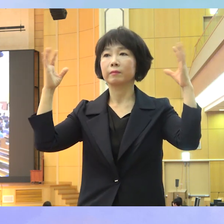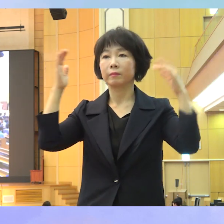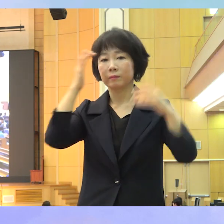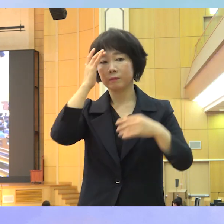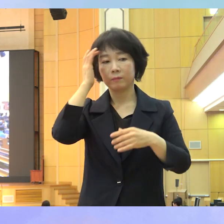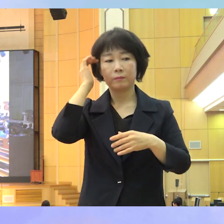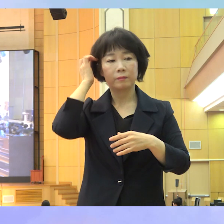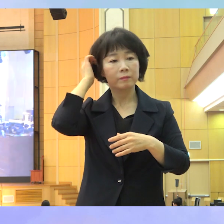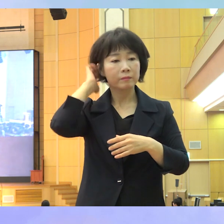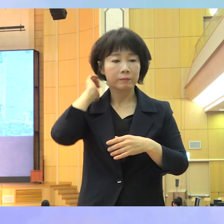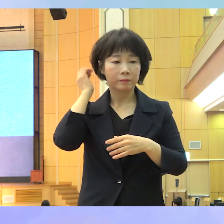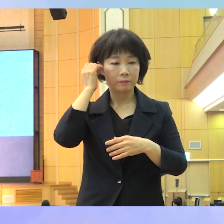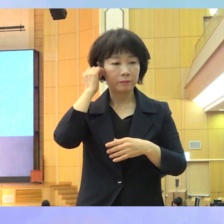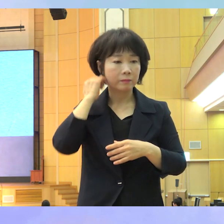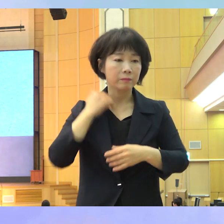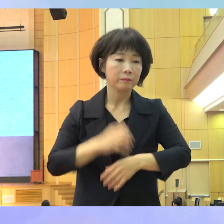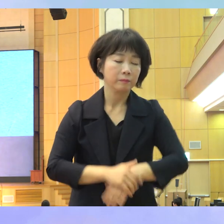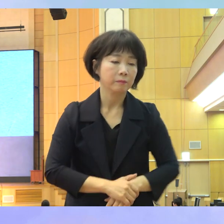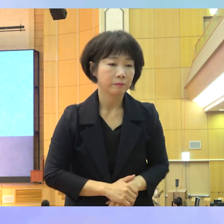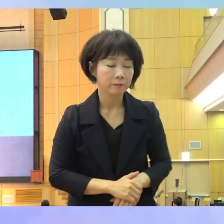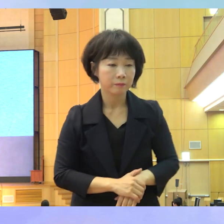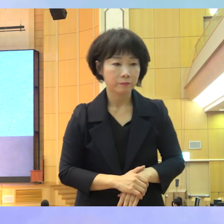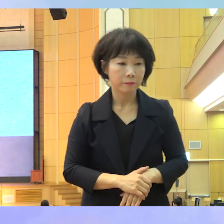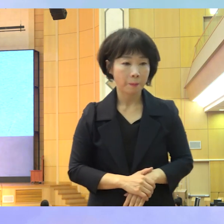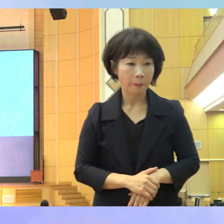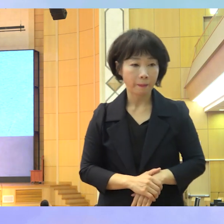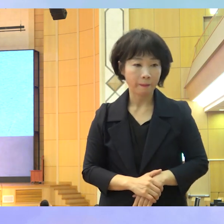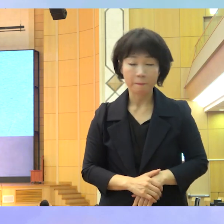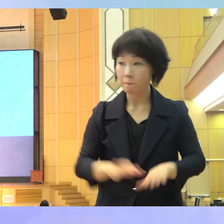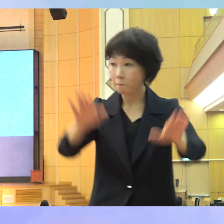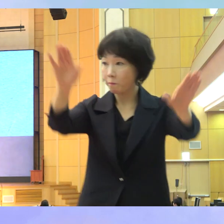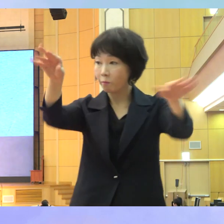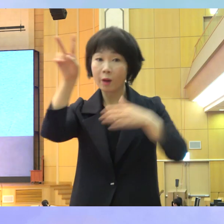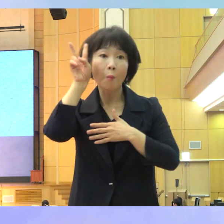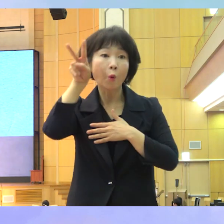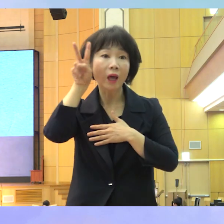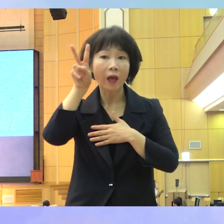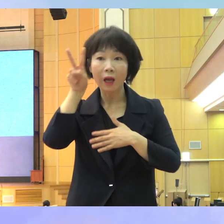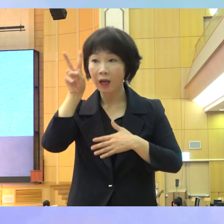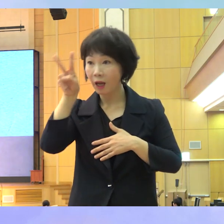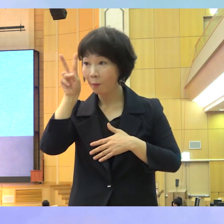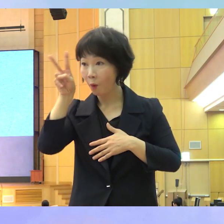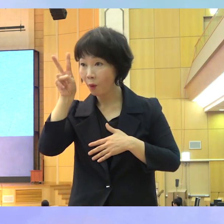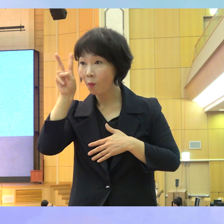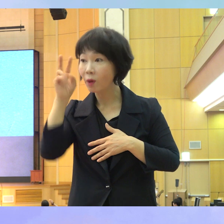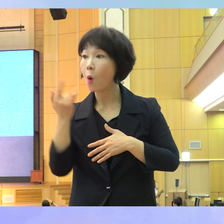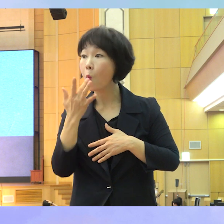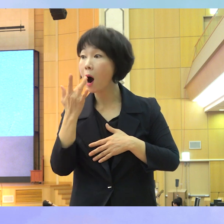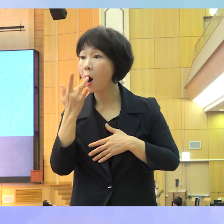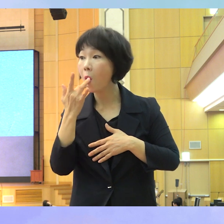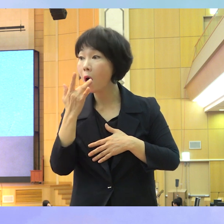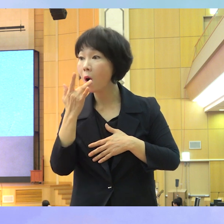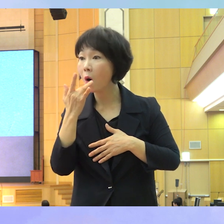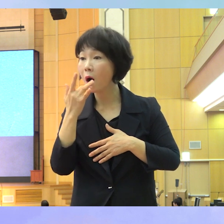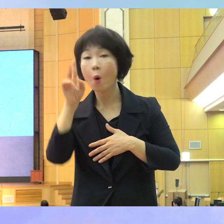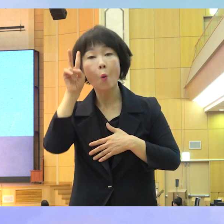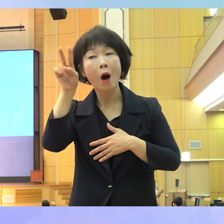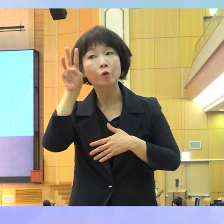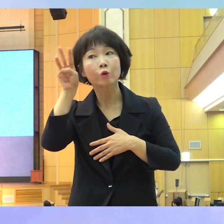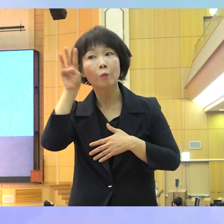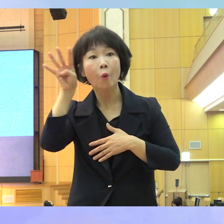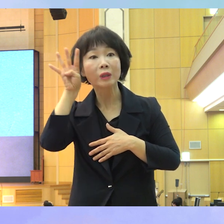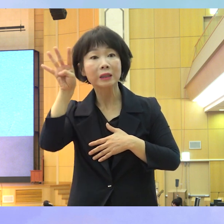네, 광고 말씀 잠시 드리겠습니다. 돌아오는 화요일, 그러니까 내일 모레부터 9월 10일 화요일부터